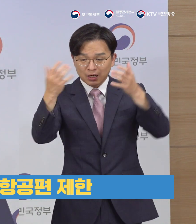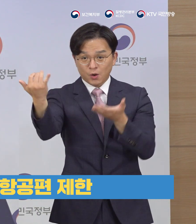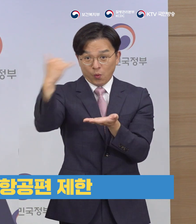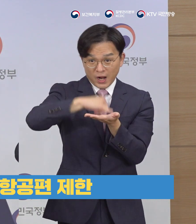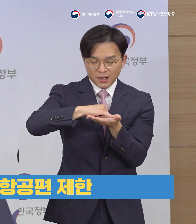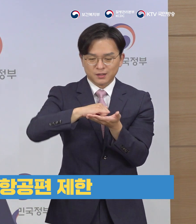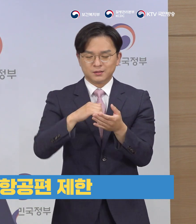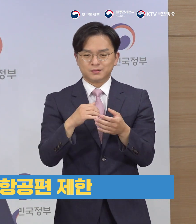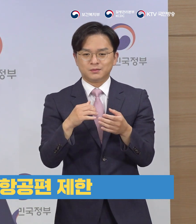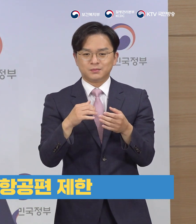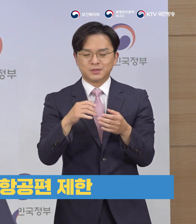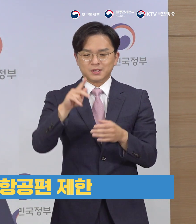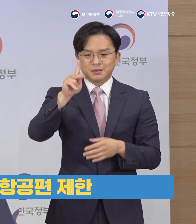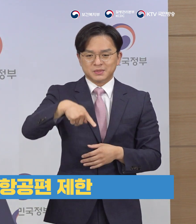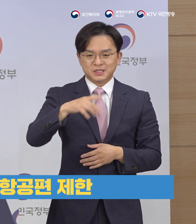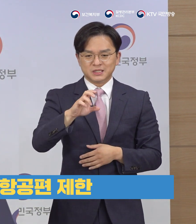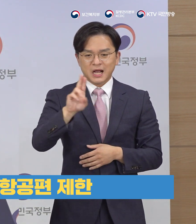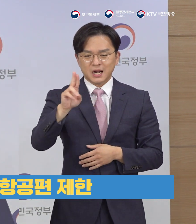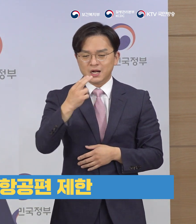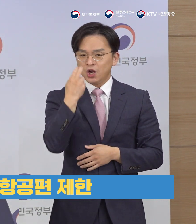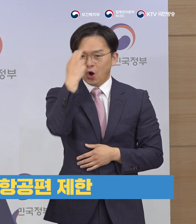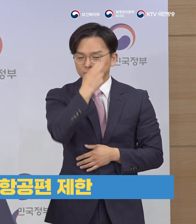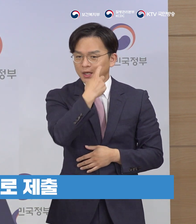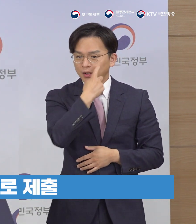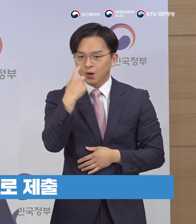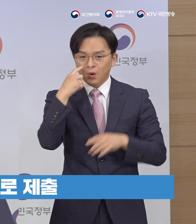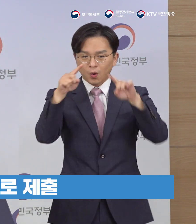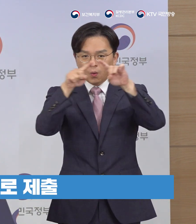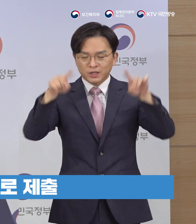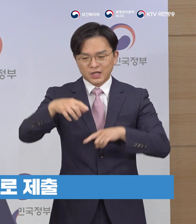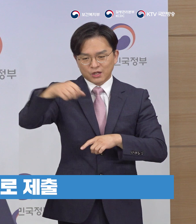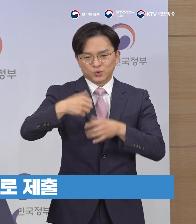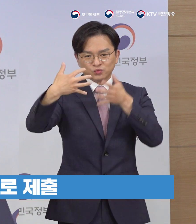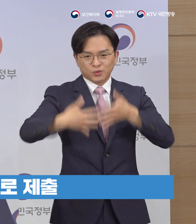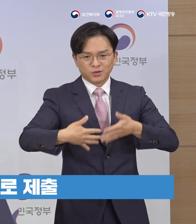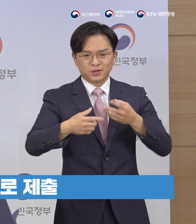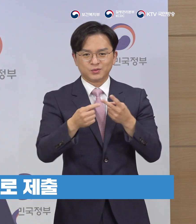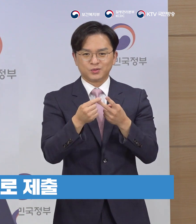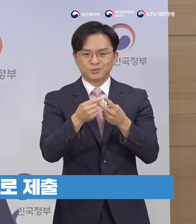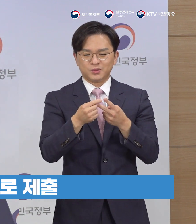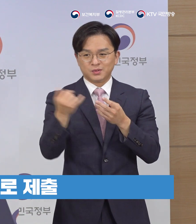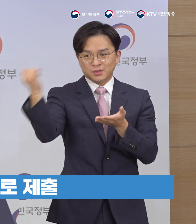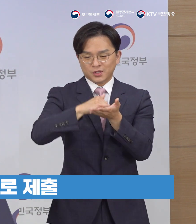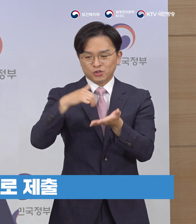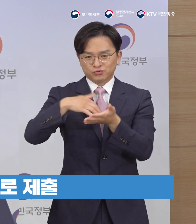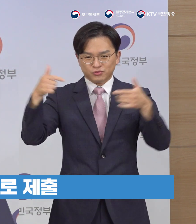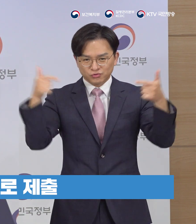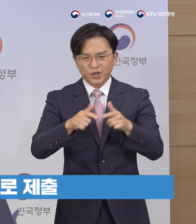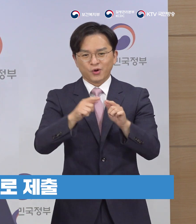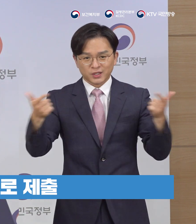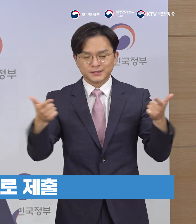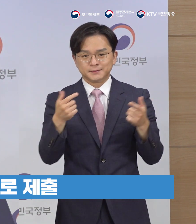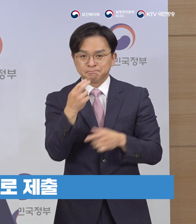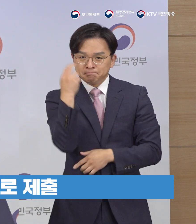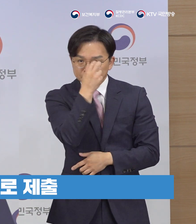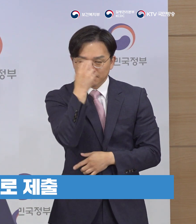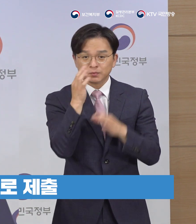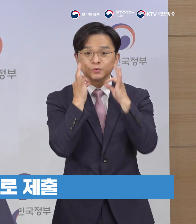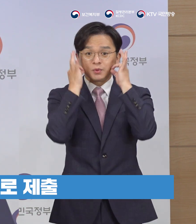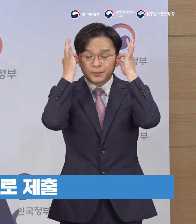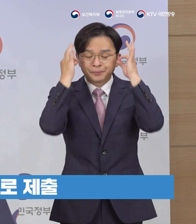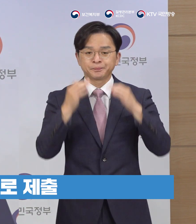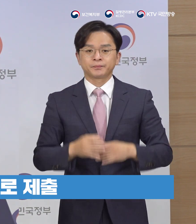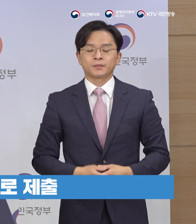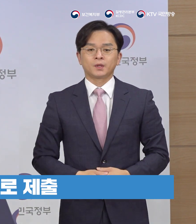비자와 항공편을 제한하고 PCR 음성 확인서를 의무적으로 제출하도록 하는 등 해외 유입 환자를